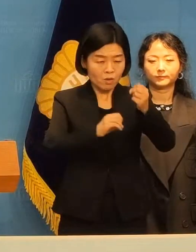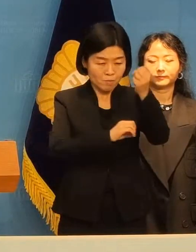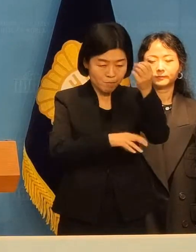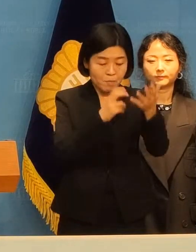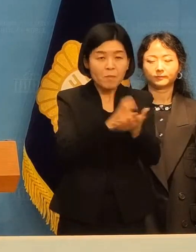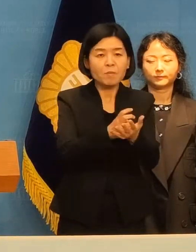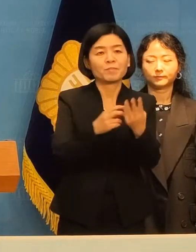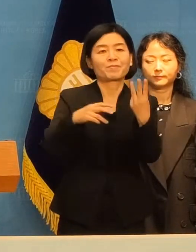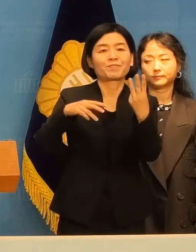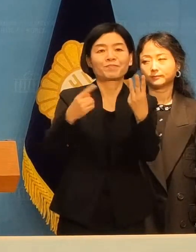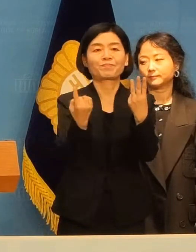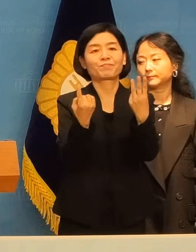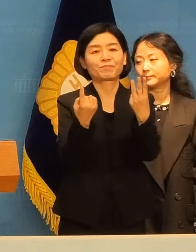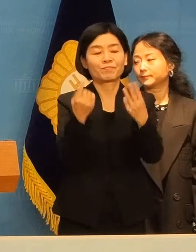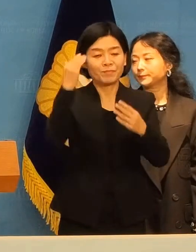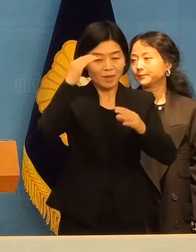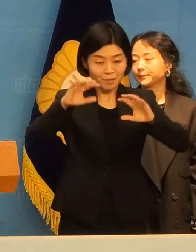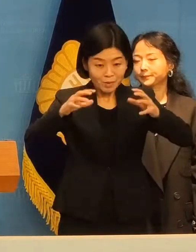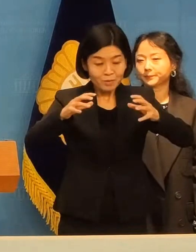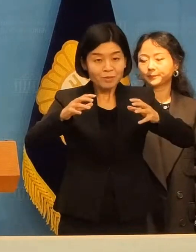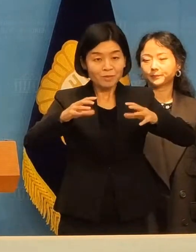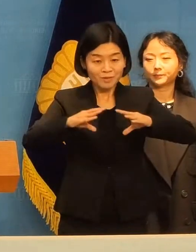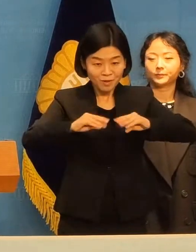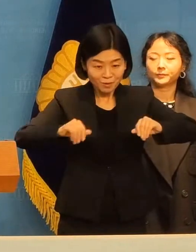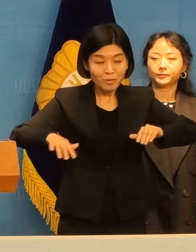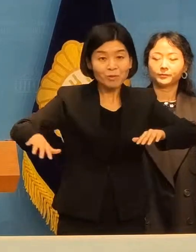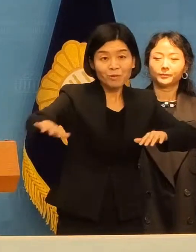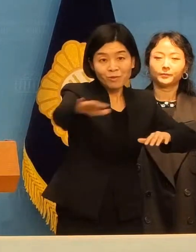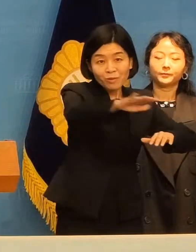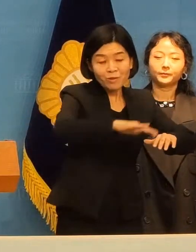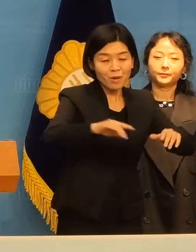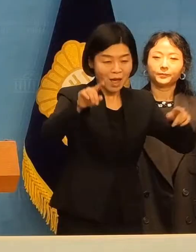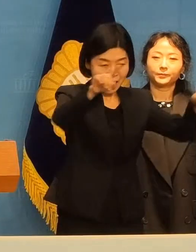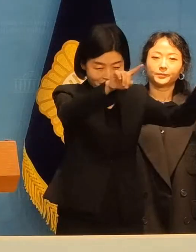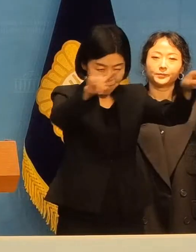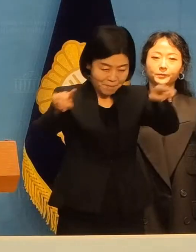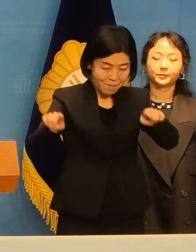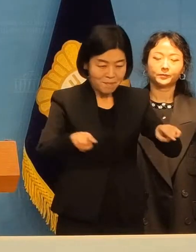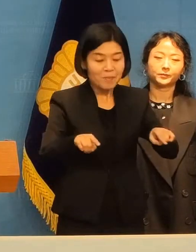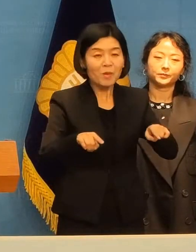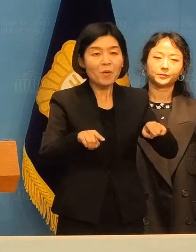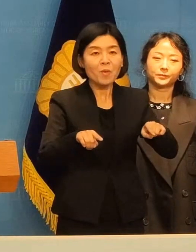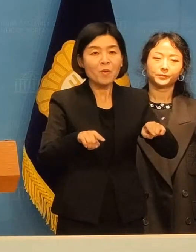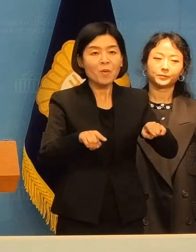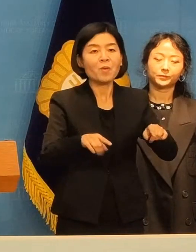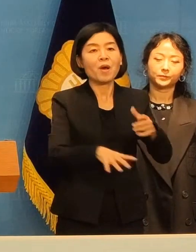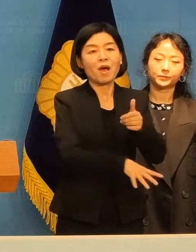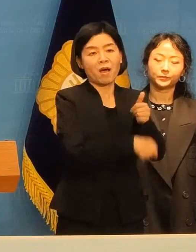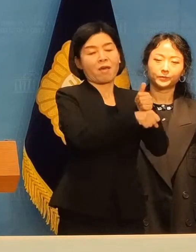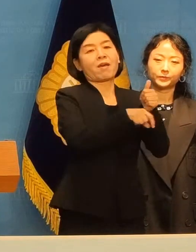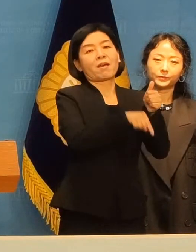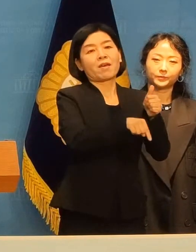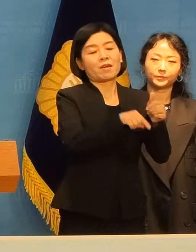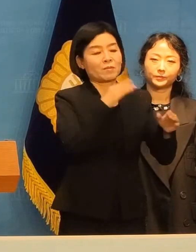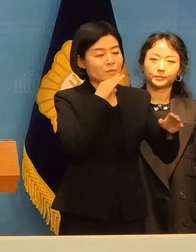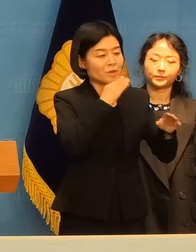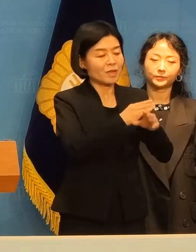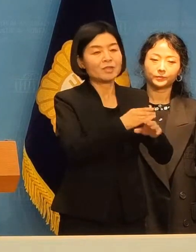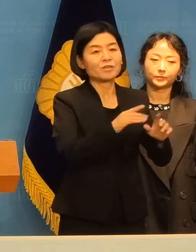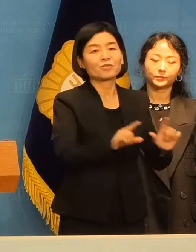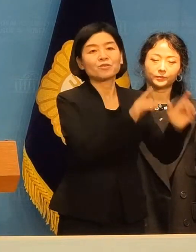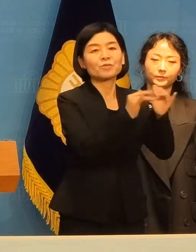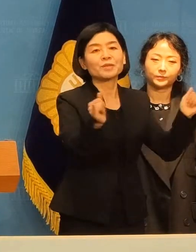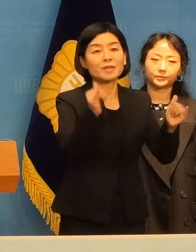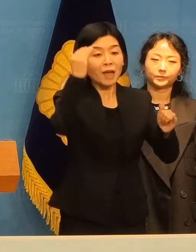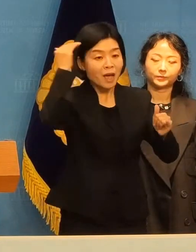제3조입니다. 대한민국의 영토는 한반도와 그 부속도 서로 한다. 이 조항은 북한 주민을 대한민국 국민으로 인정하고